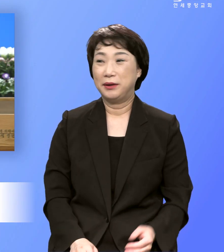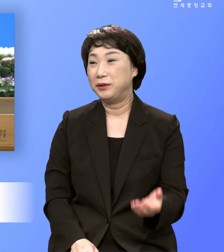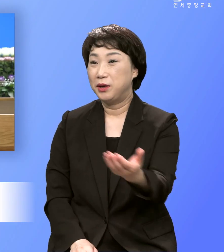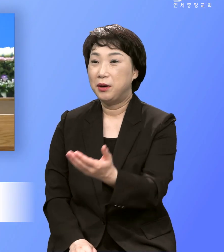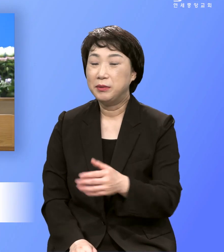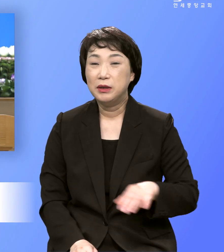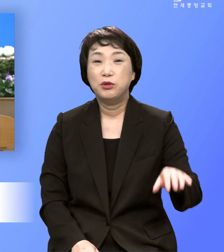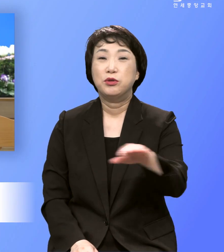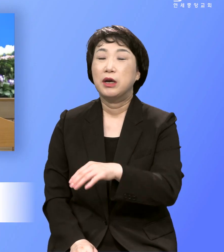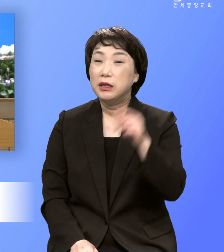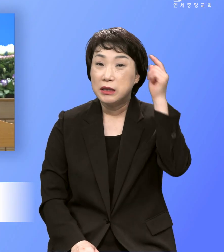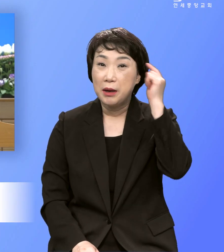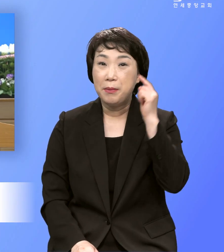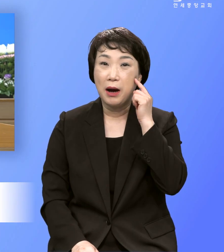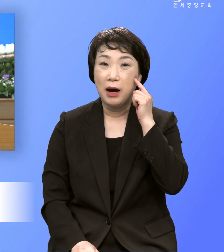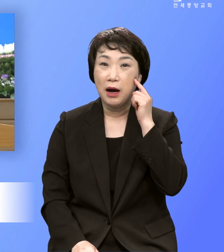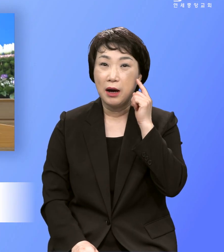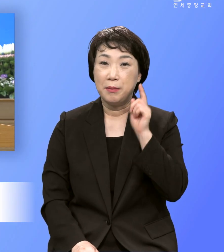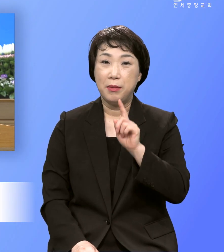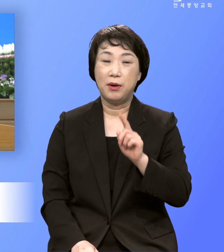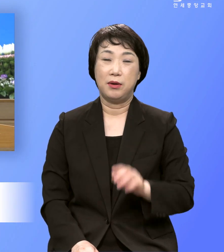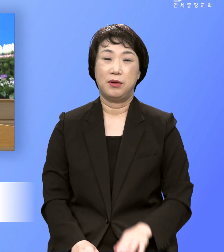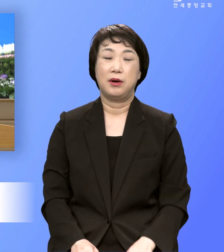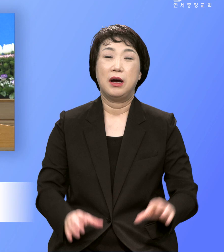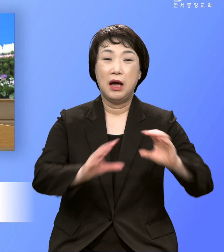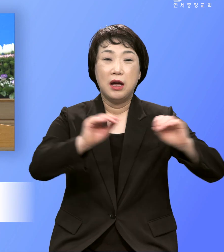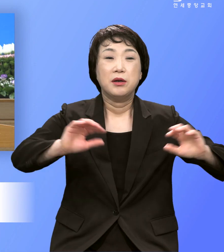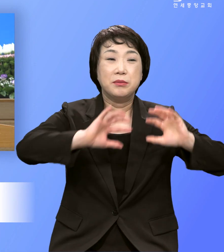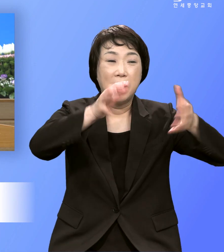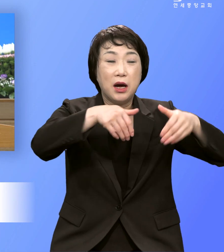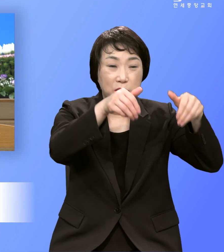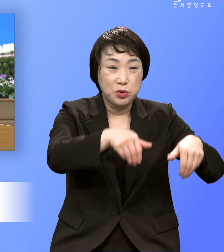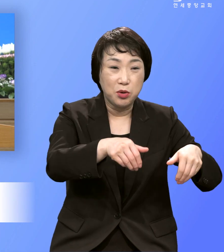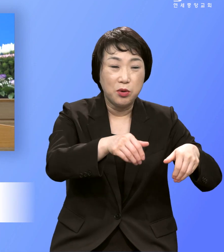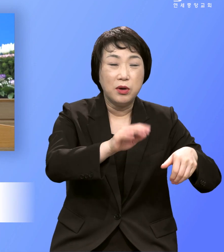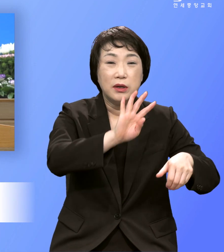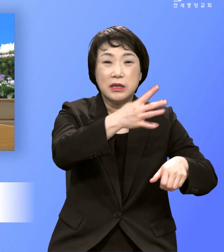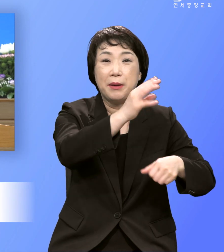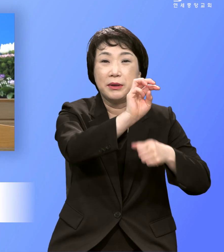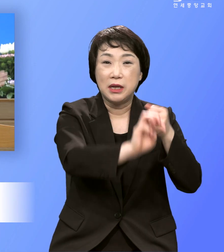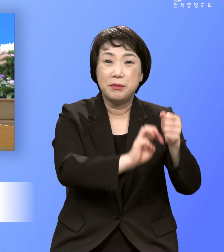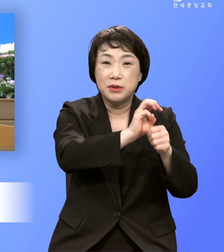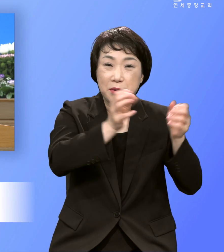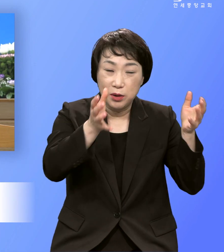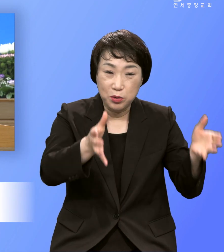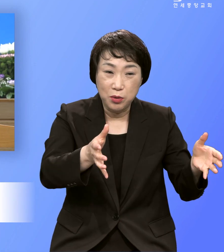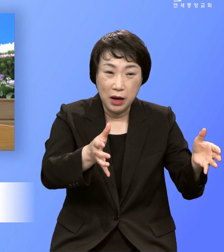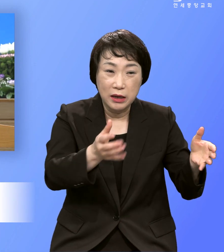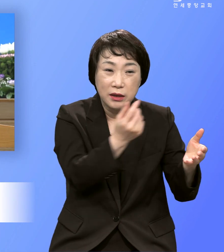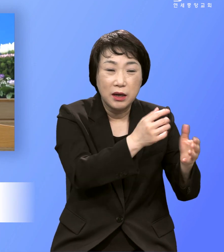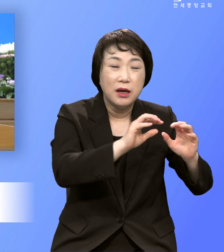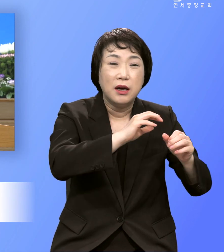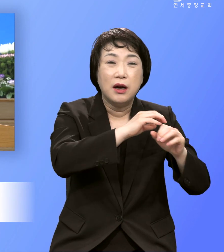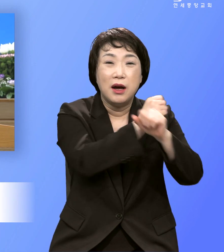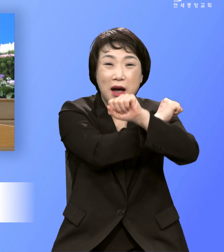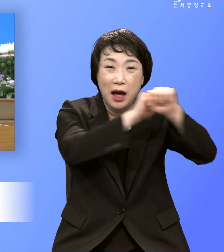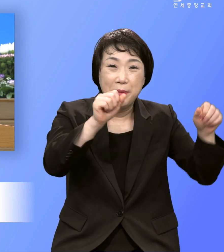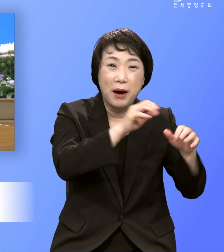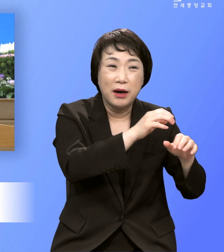여러분 우리가 잘 생각할 것은 애굽의 종살이 430년에서 벗어나올